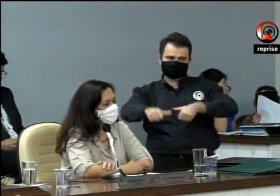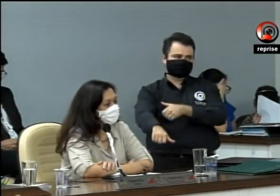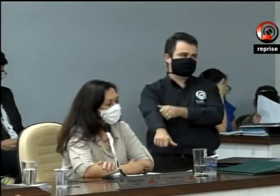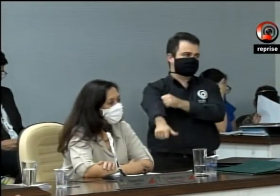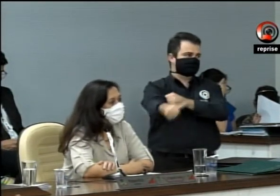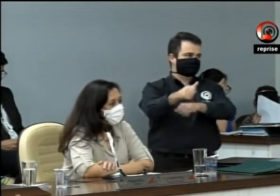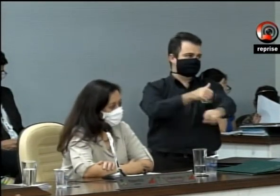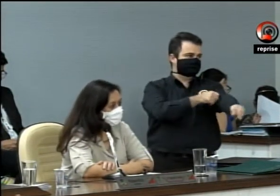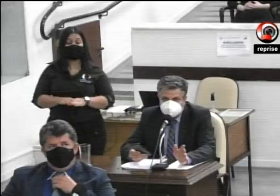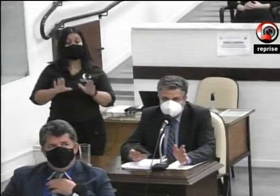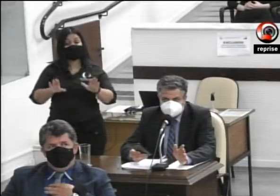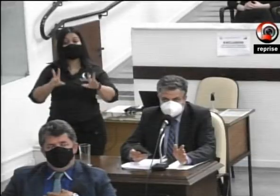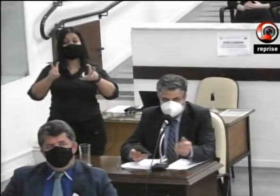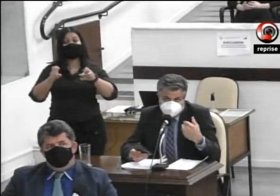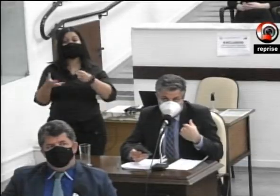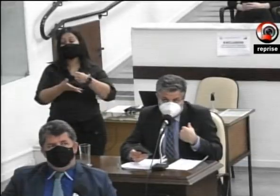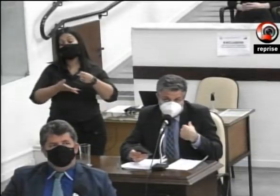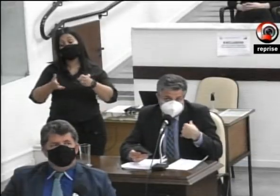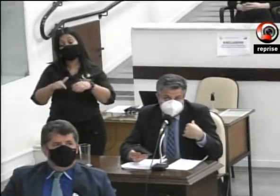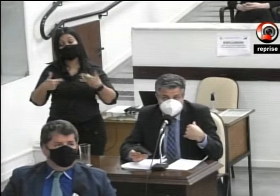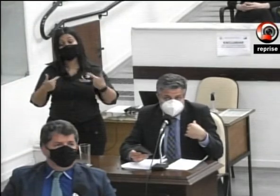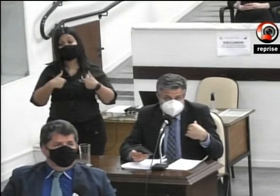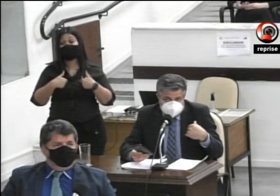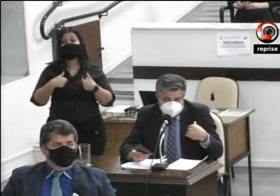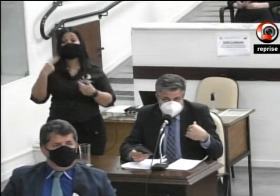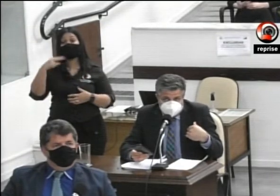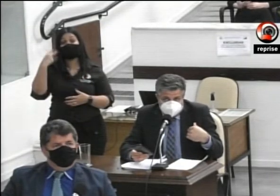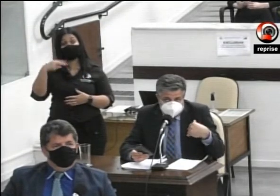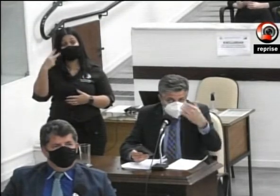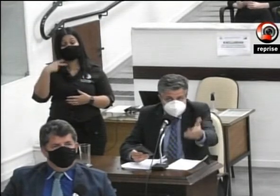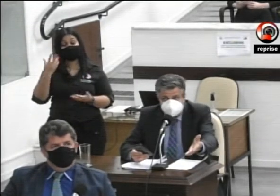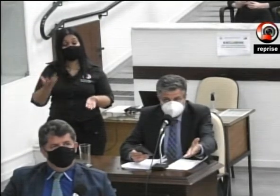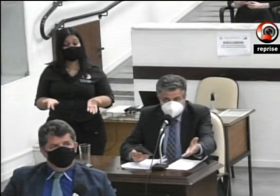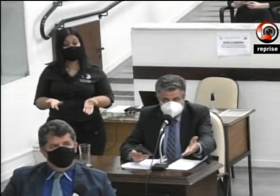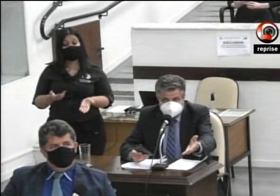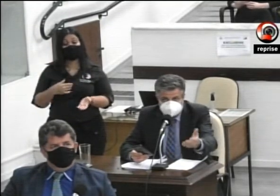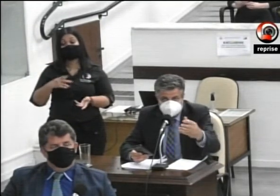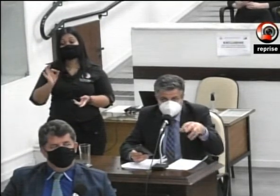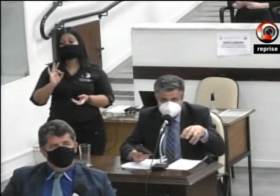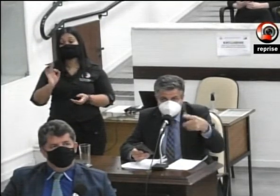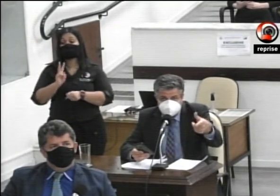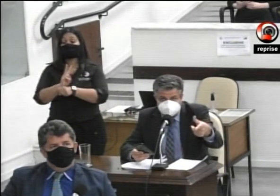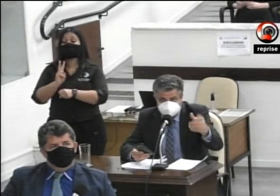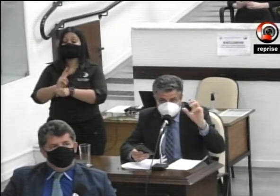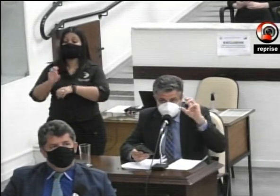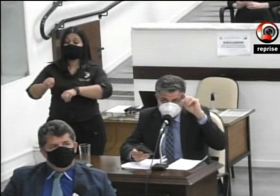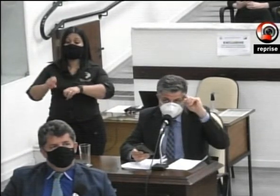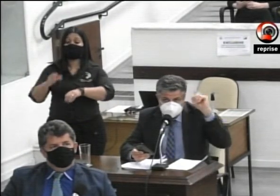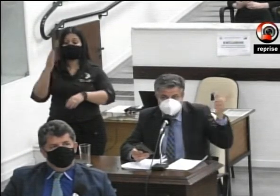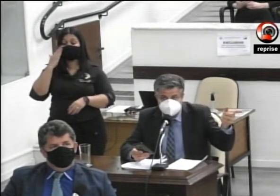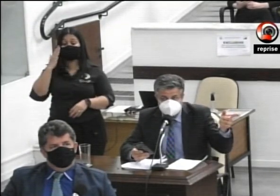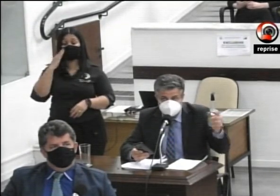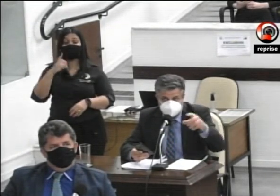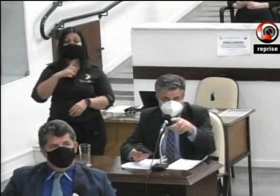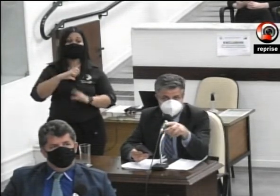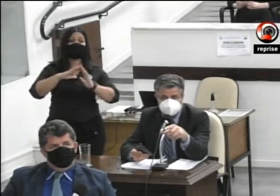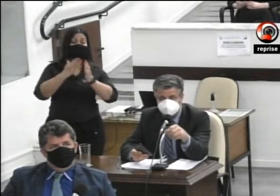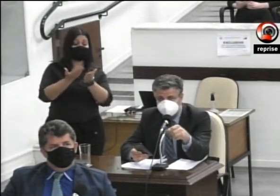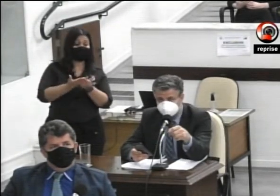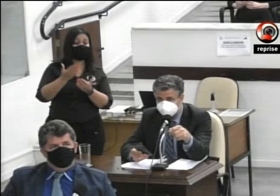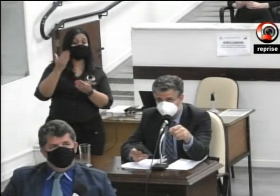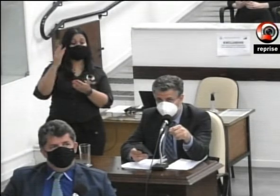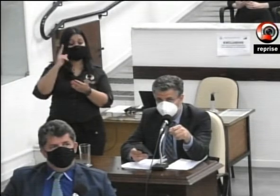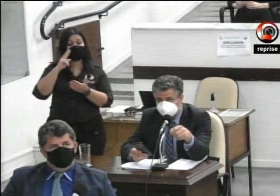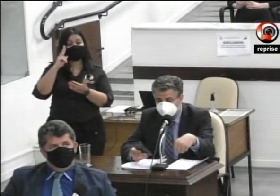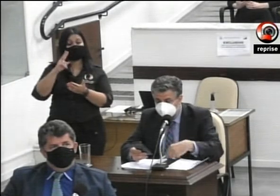essa é uma questão básica, assim. Eu que sou vereador, que não sou gestor de educação, sei disso, visitei escolas e tenho isso na memória. Eu queria saber da